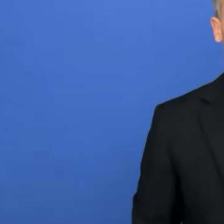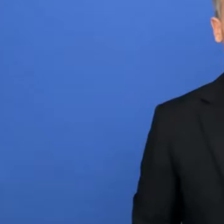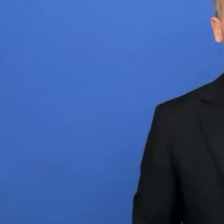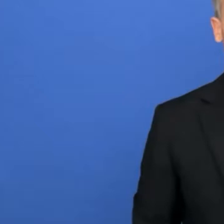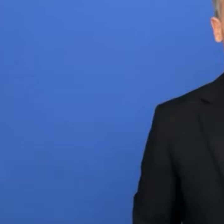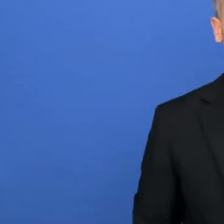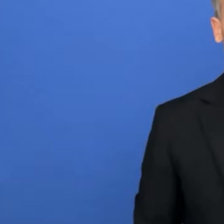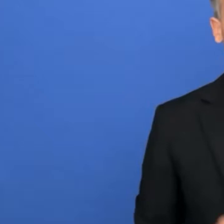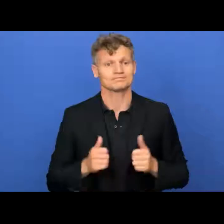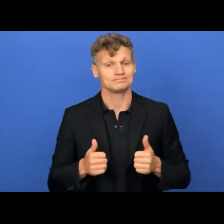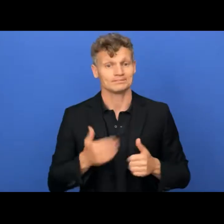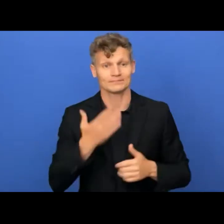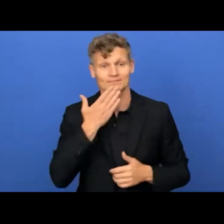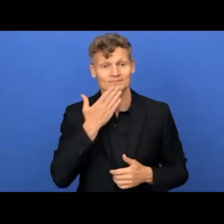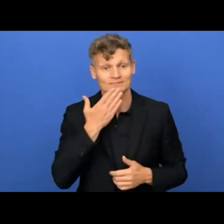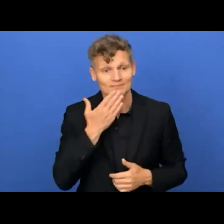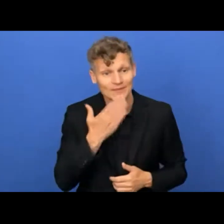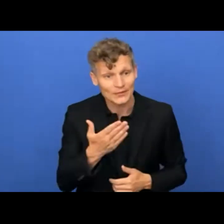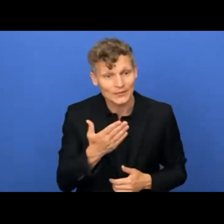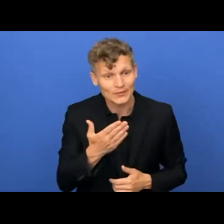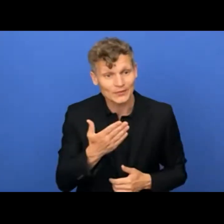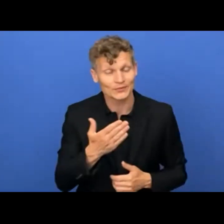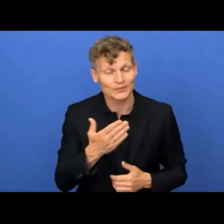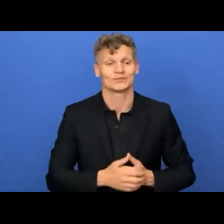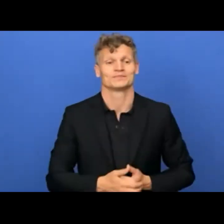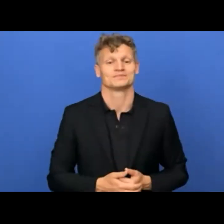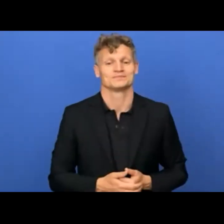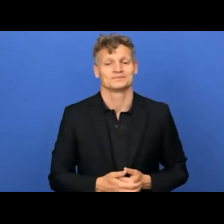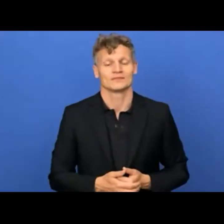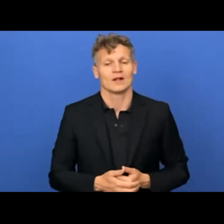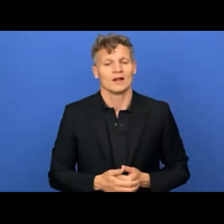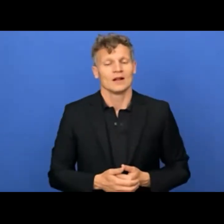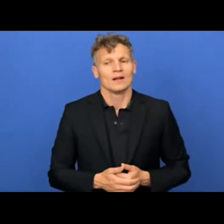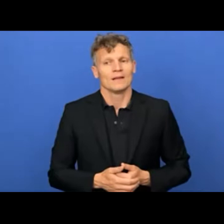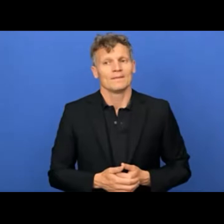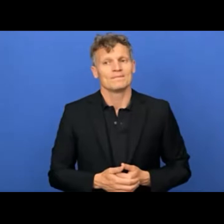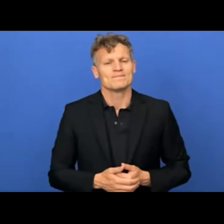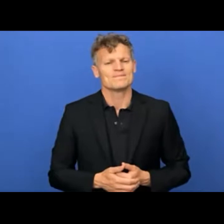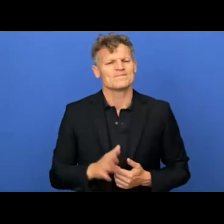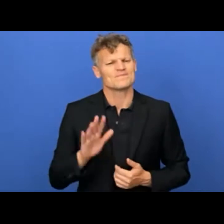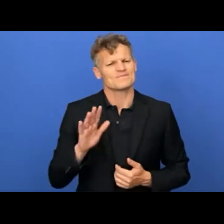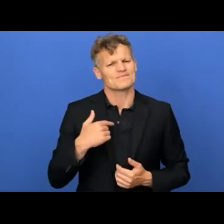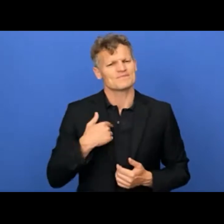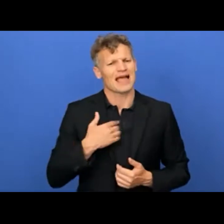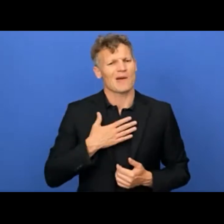Merci, merci infiniment, professeur Rao.